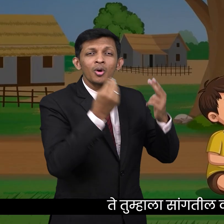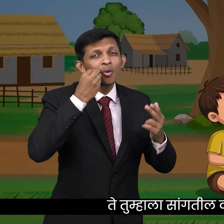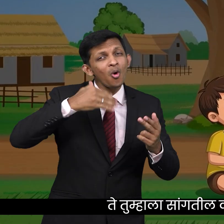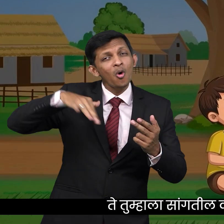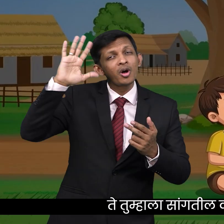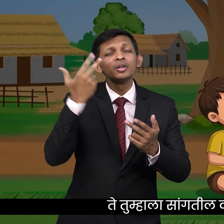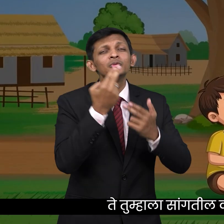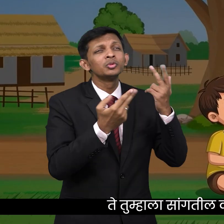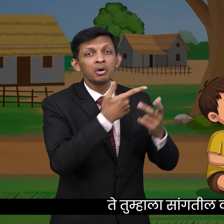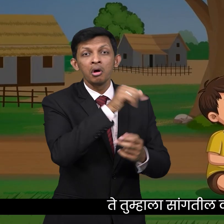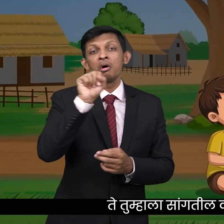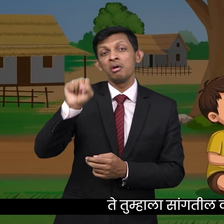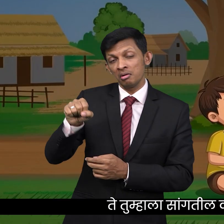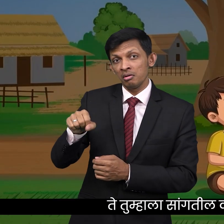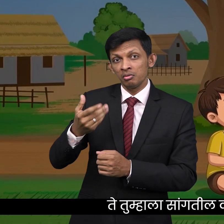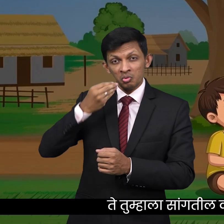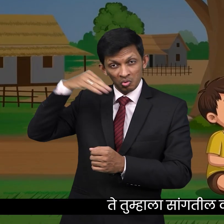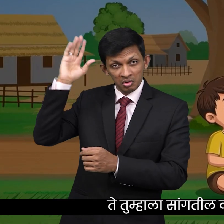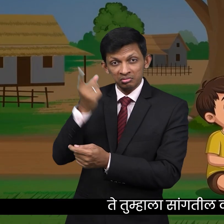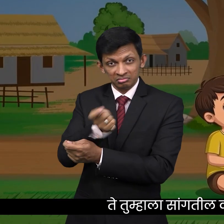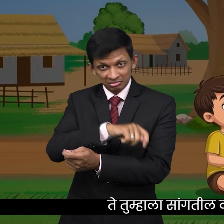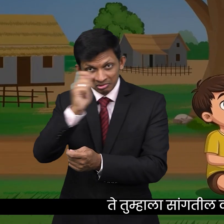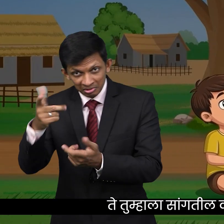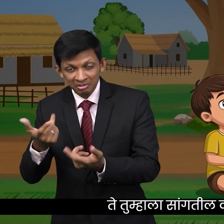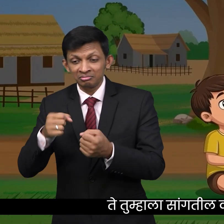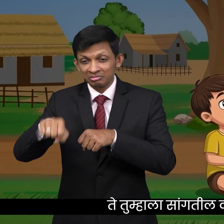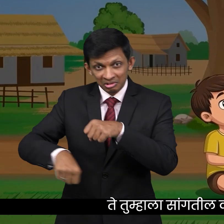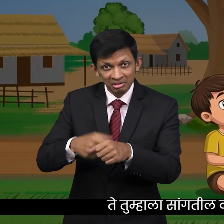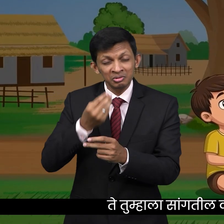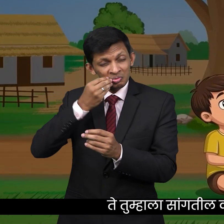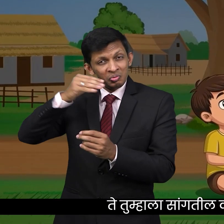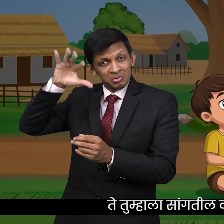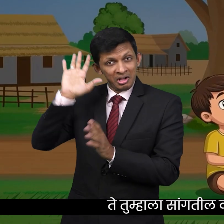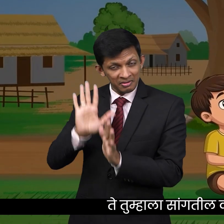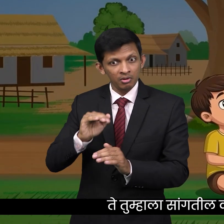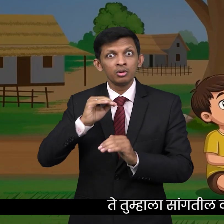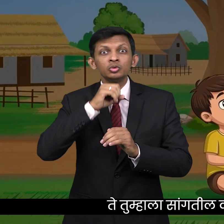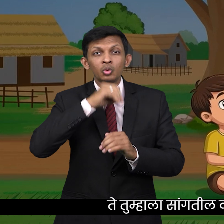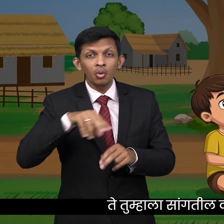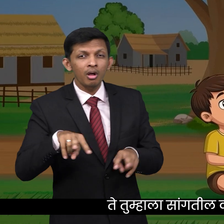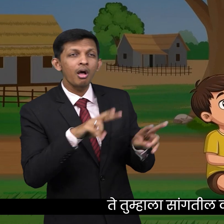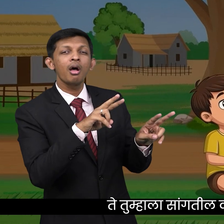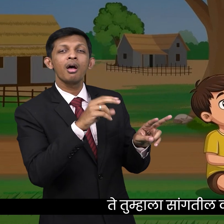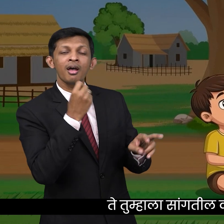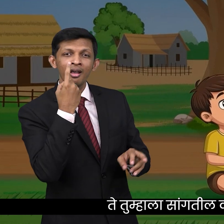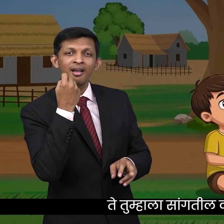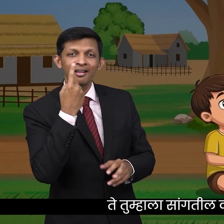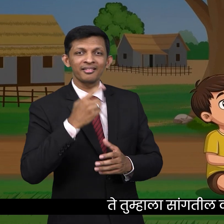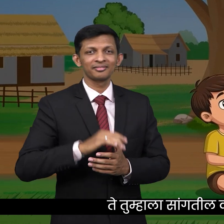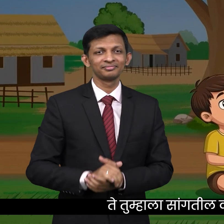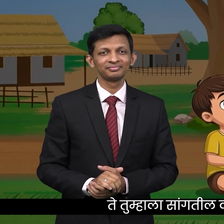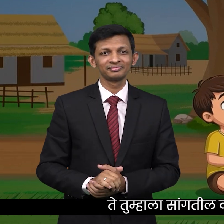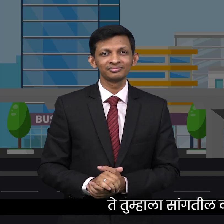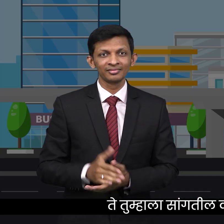शकता. ते तुम्हाला सांगतील की ते लहानपणी कसे प्रवास